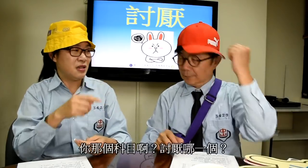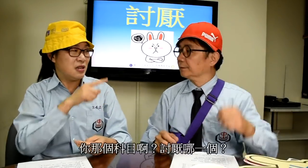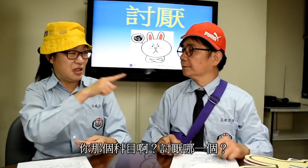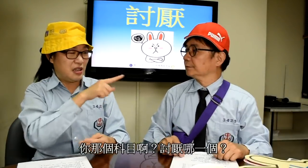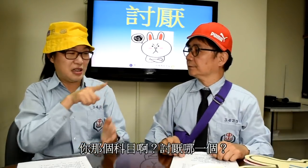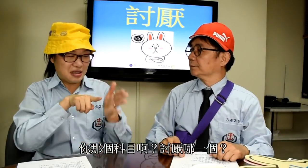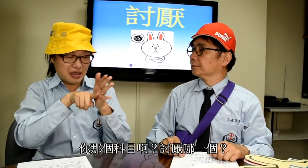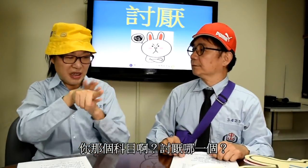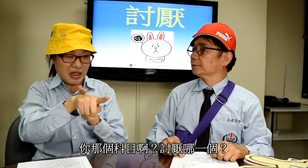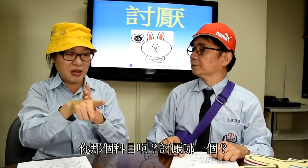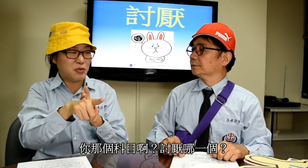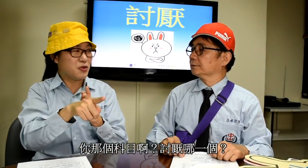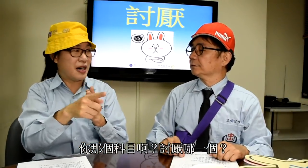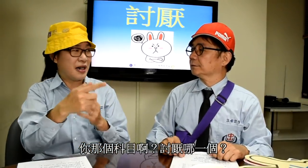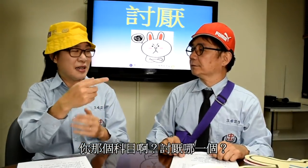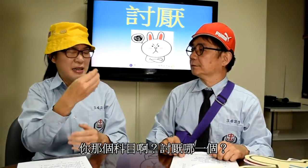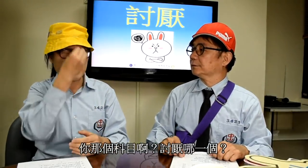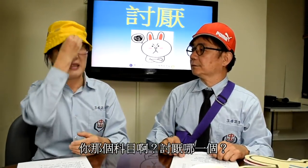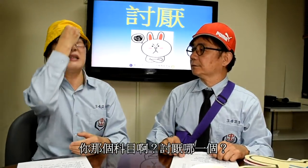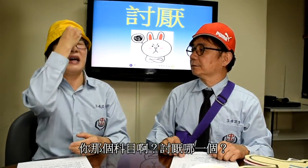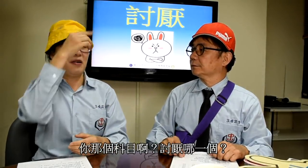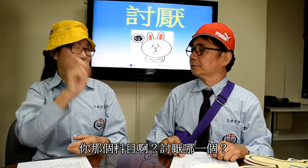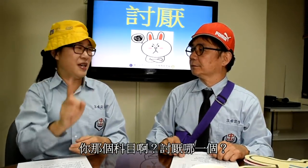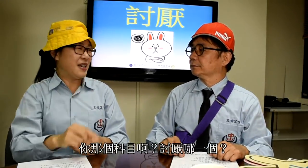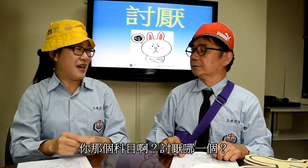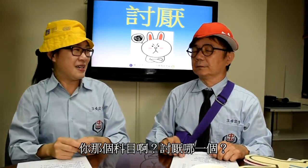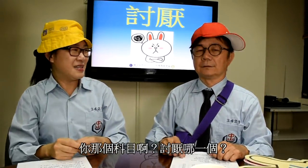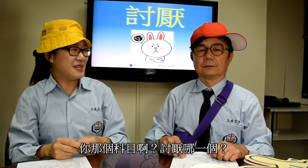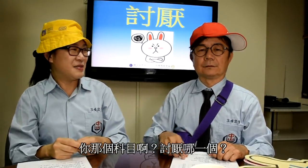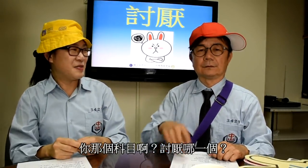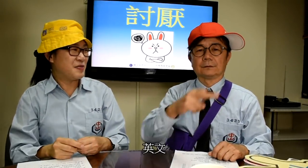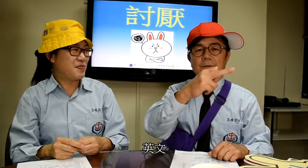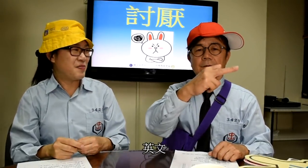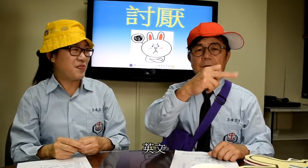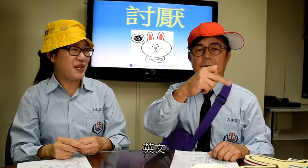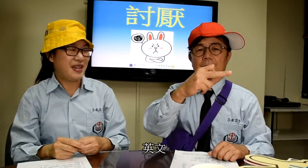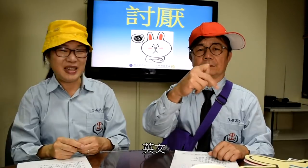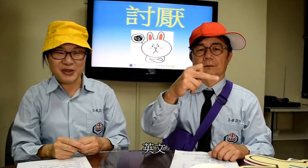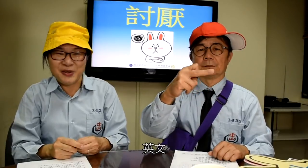你那个科目啊，讨厌哪一个？英